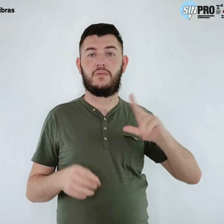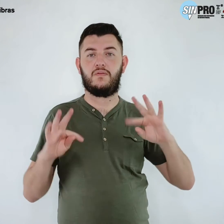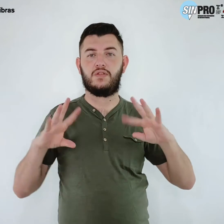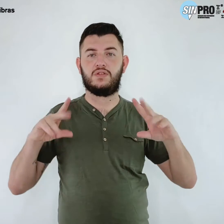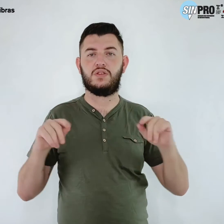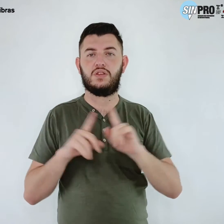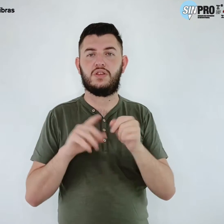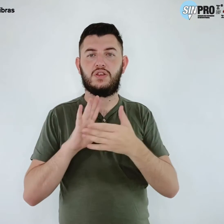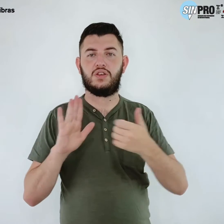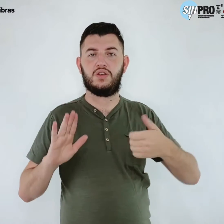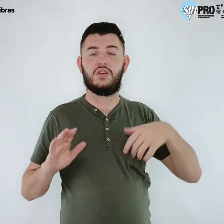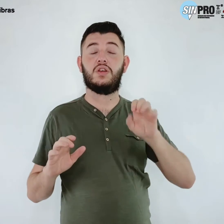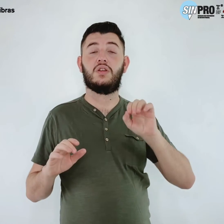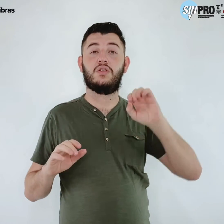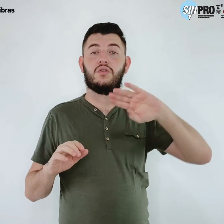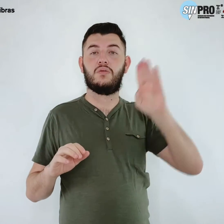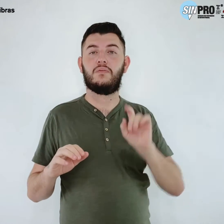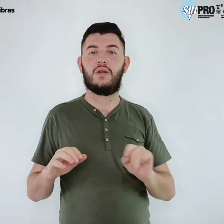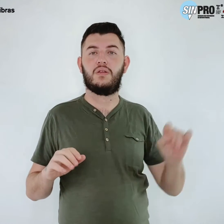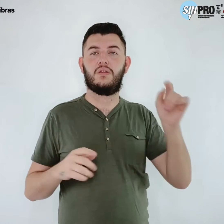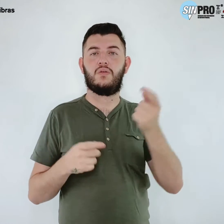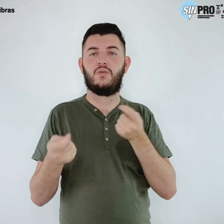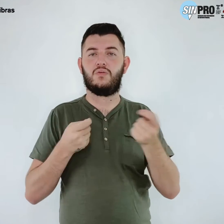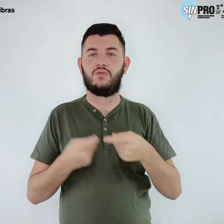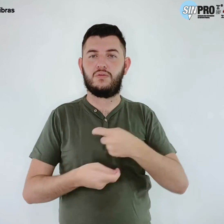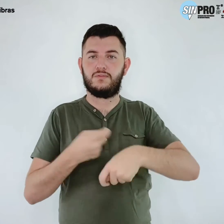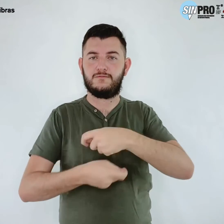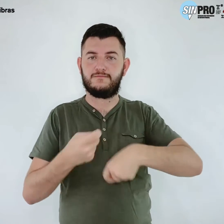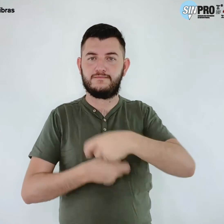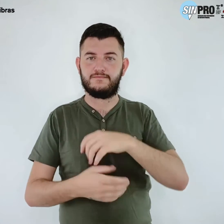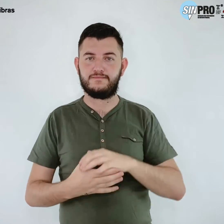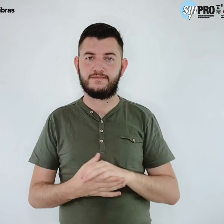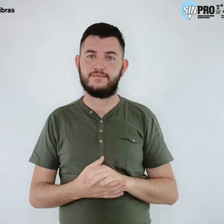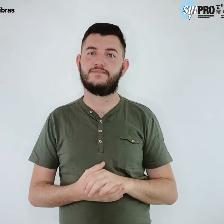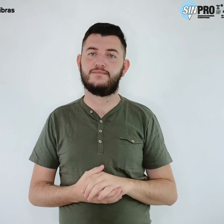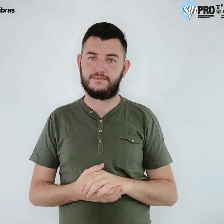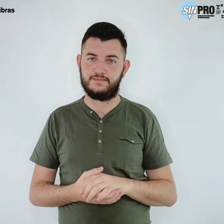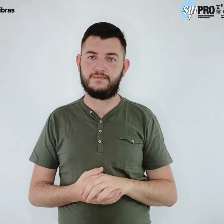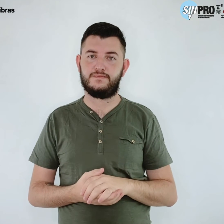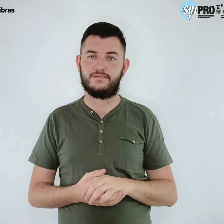que privatiza tudo e retira do Estado do controle da economia.